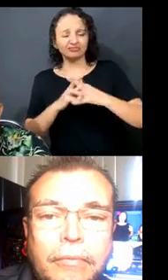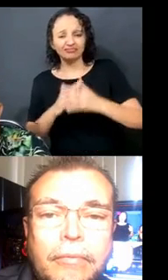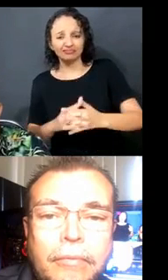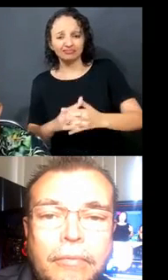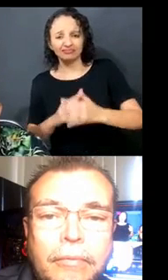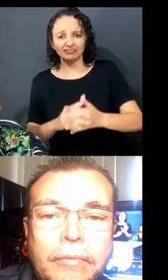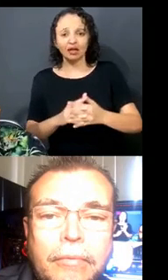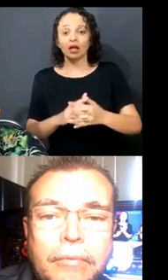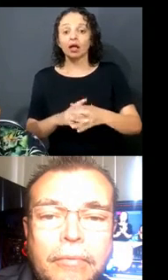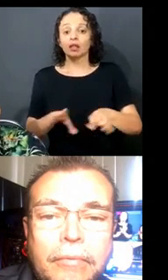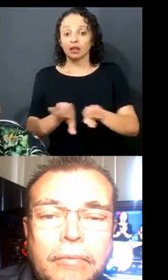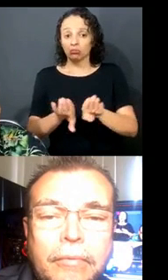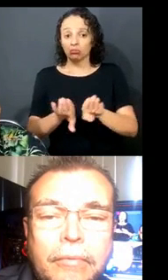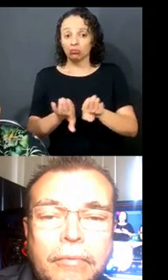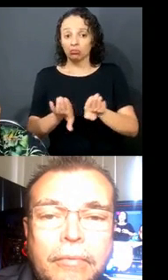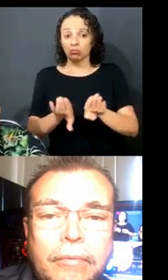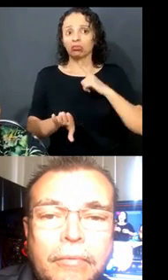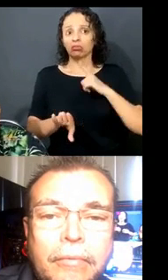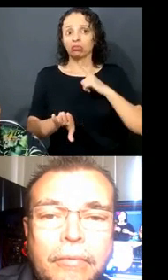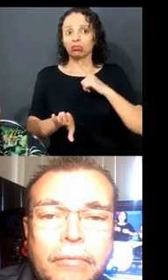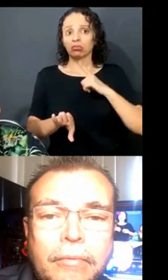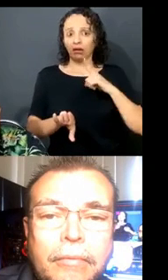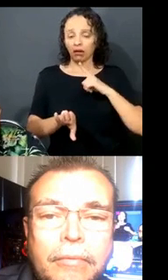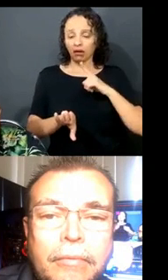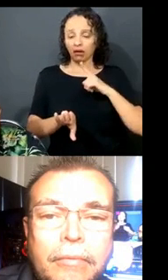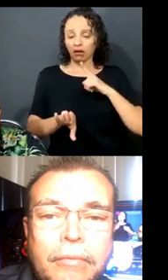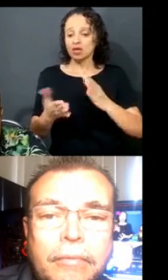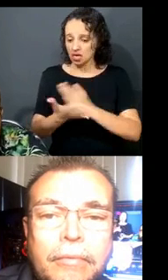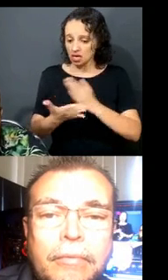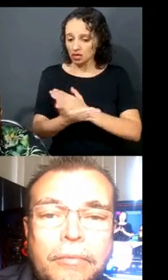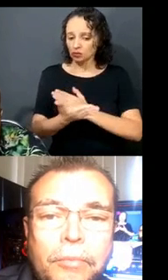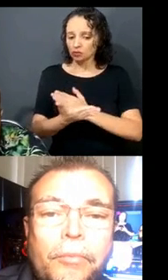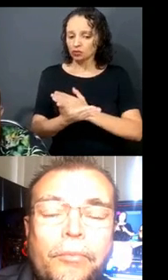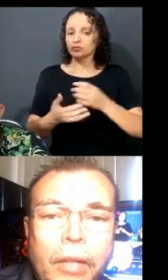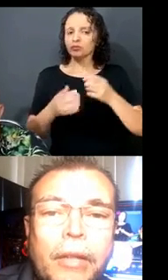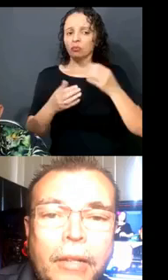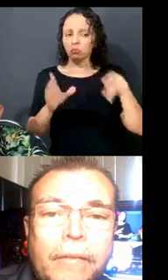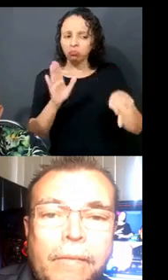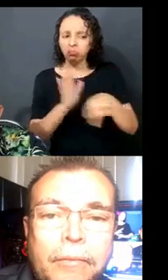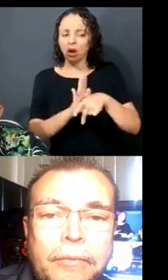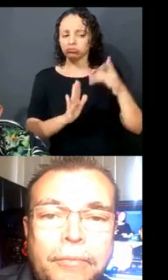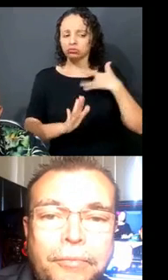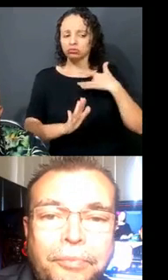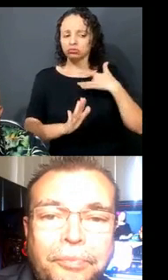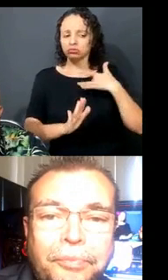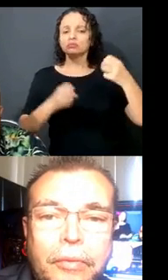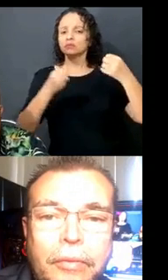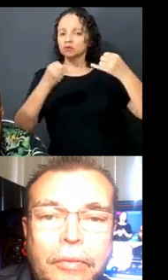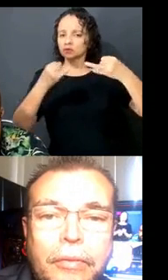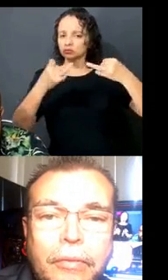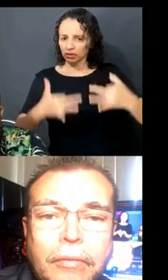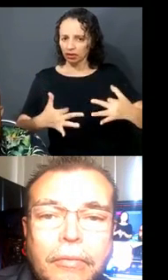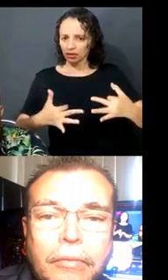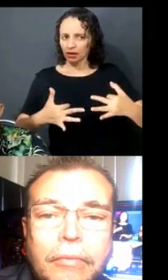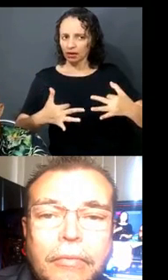alguns manuais de saúde mental orienta a desconexão, ou seja,